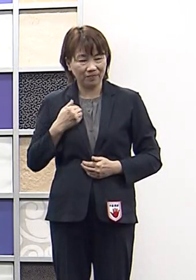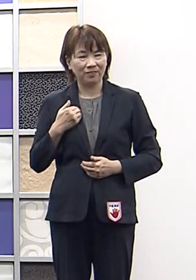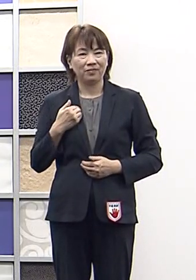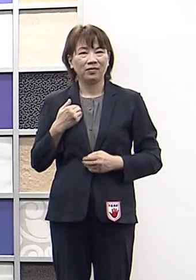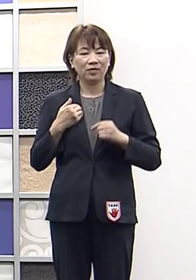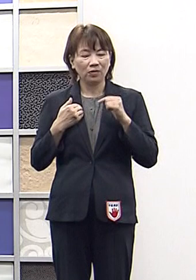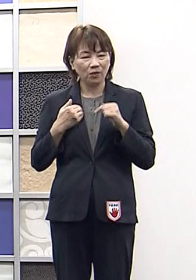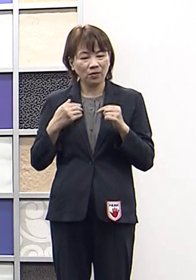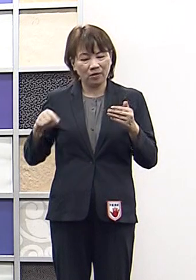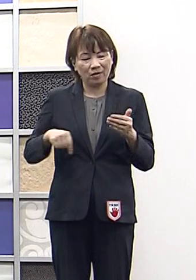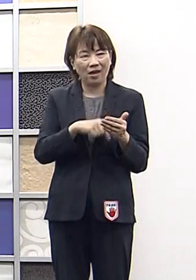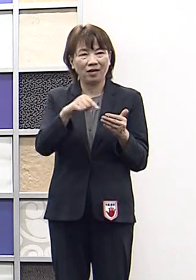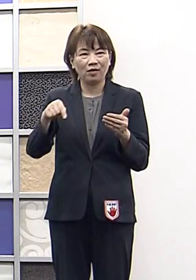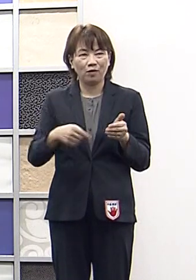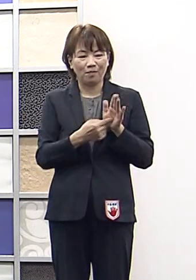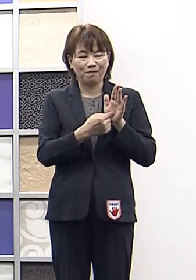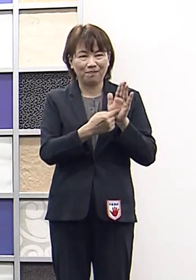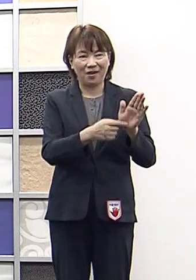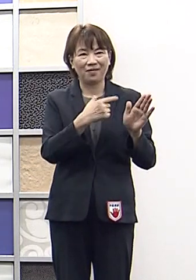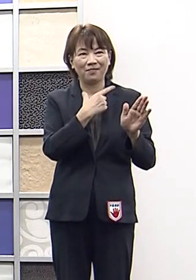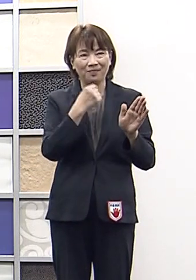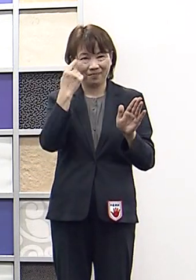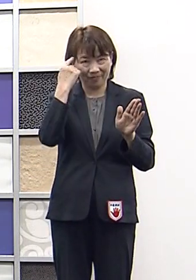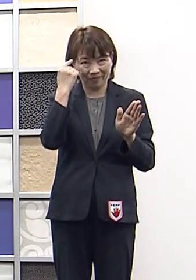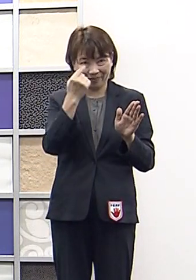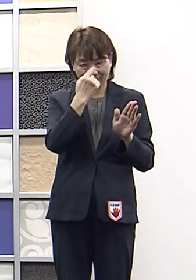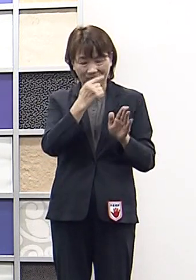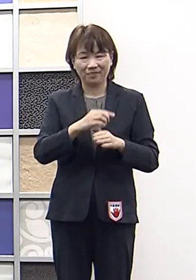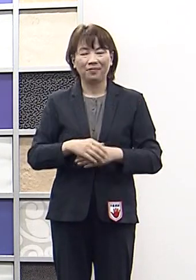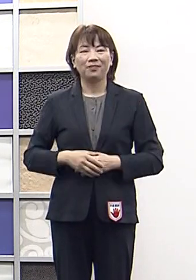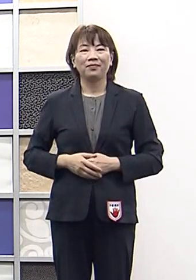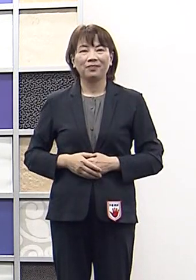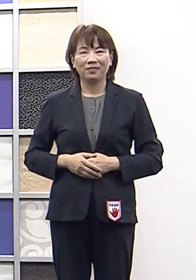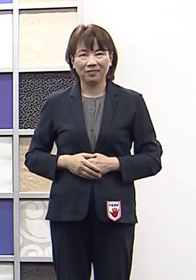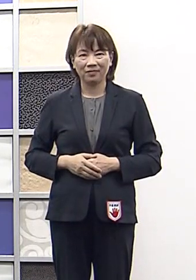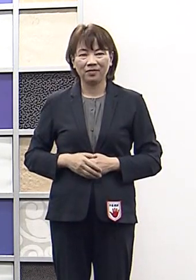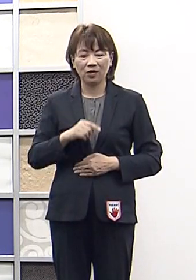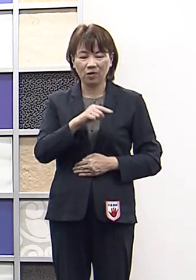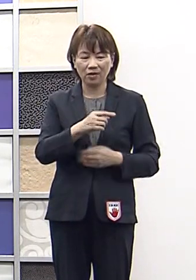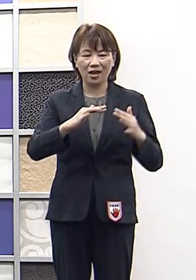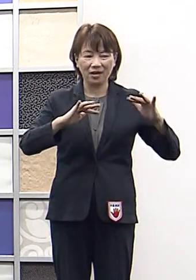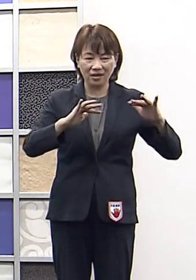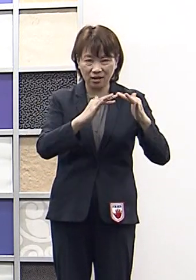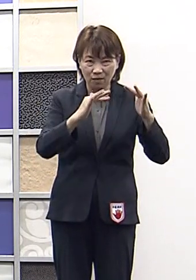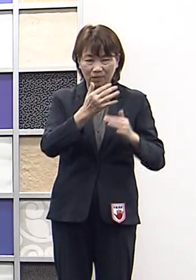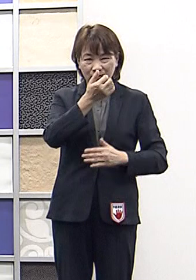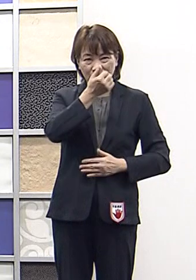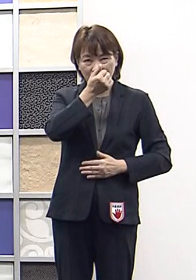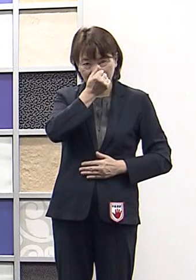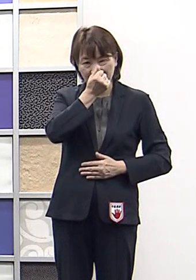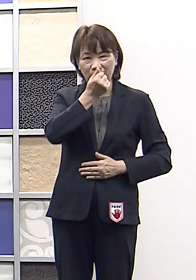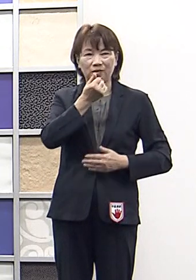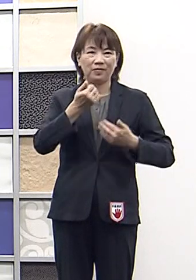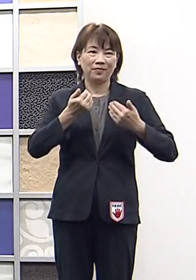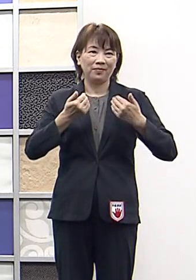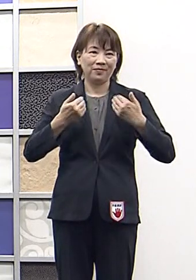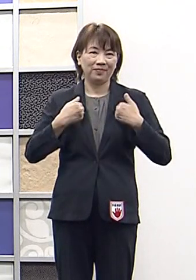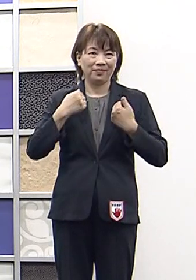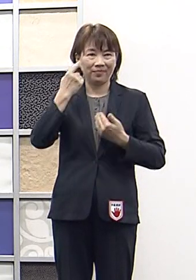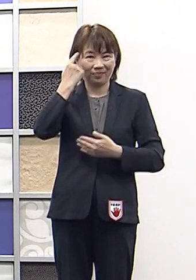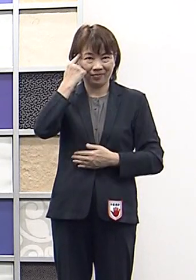と思いますけども、そういう具体的な提案を しながらですね、議論を喚起していくことは重要なアプローチだと思います。